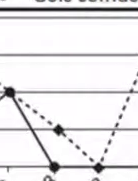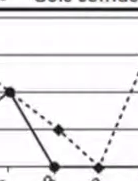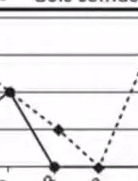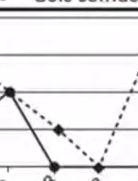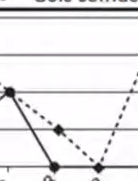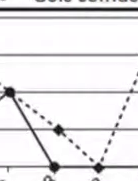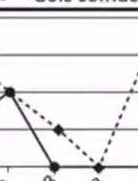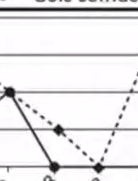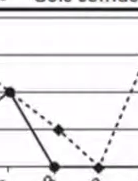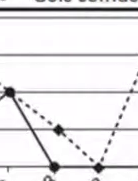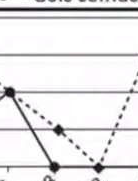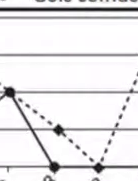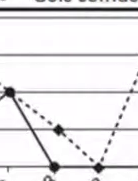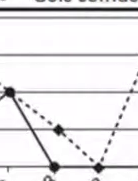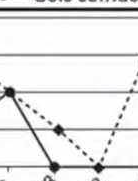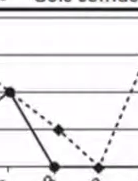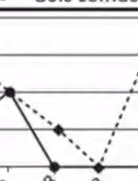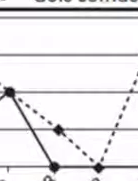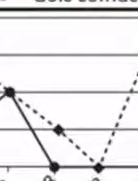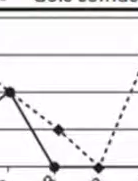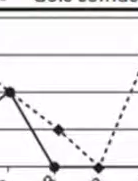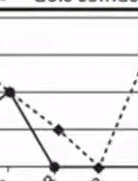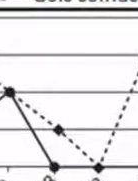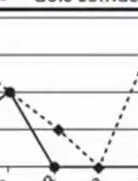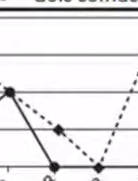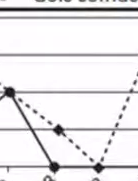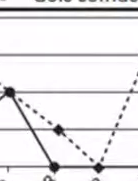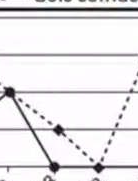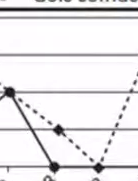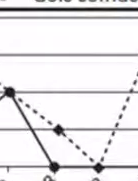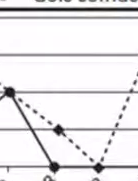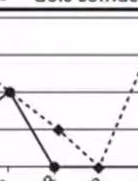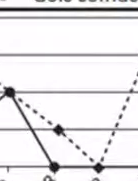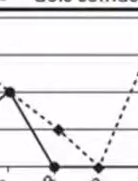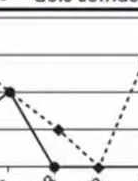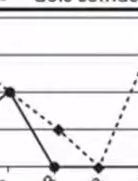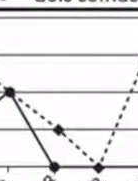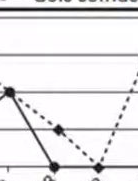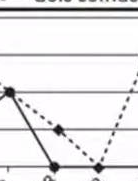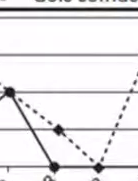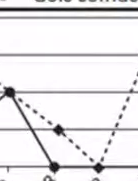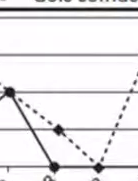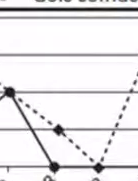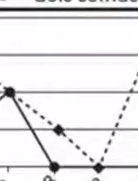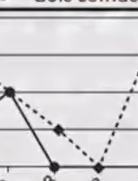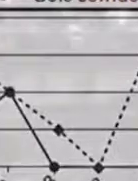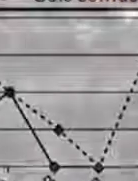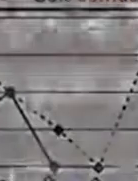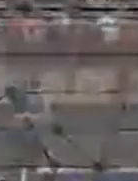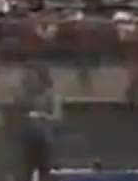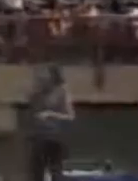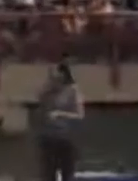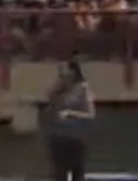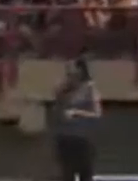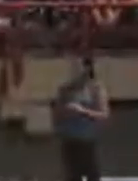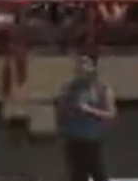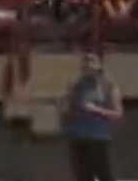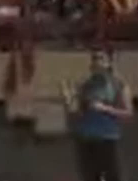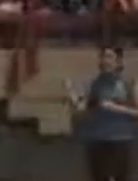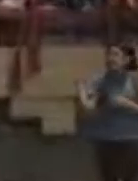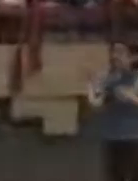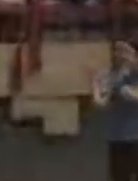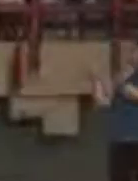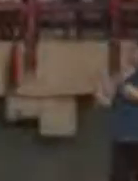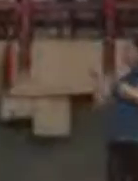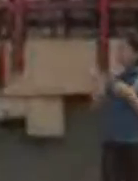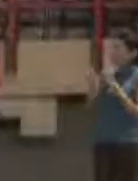isso acontecer, muito normal, mas vamos para frente. Nesse ponto aqui, o time ganhou. Então,